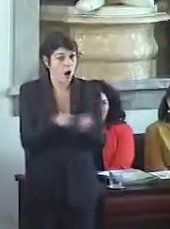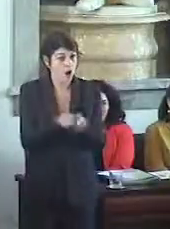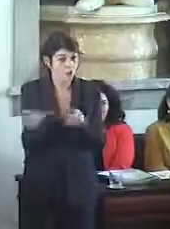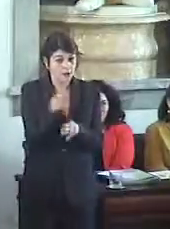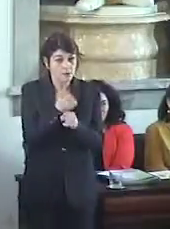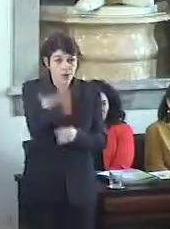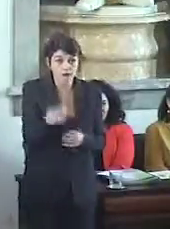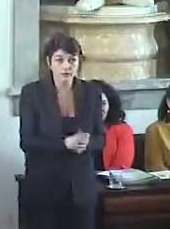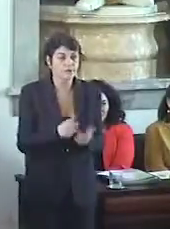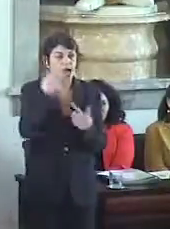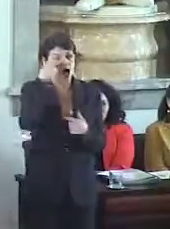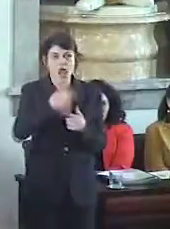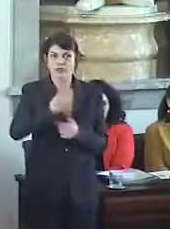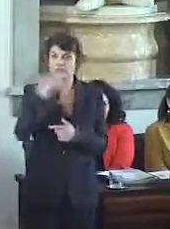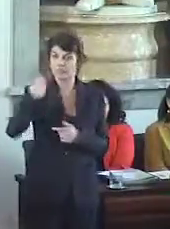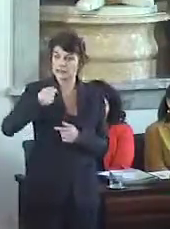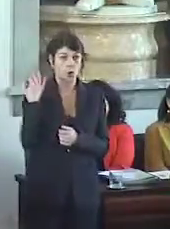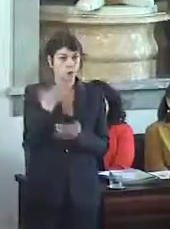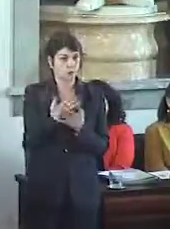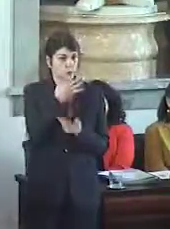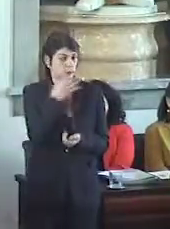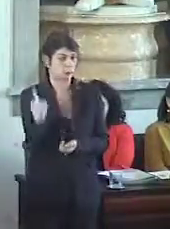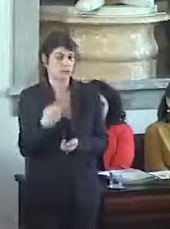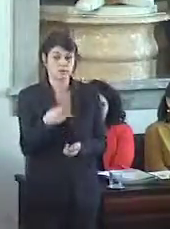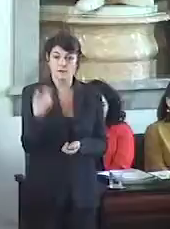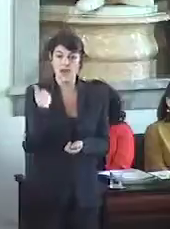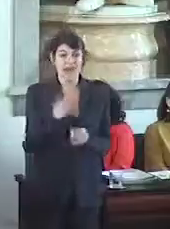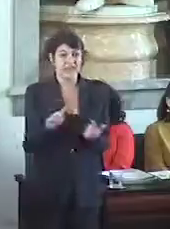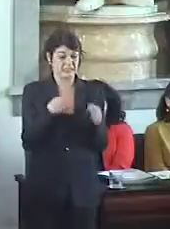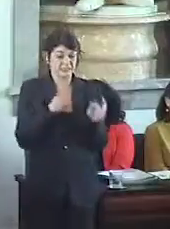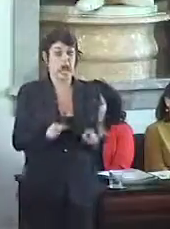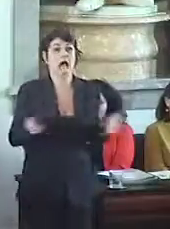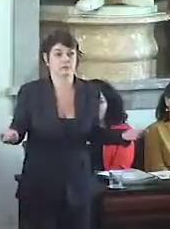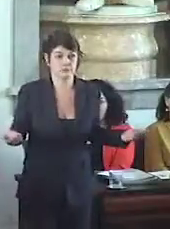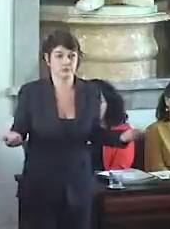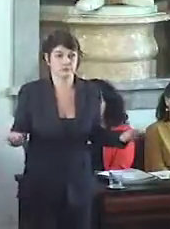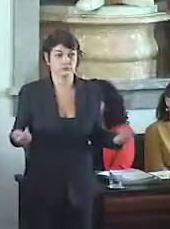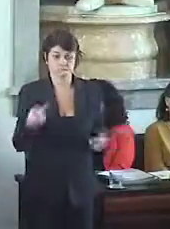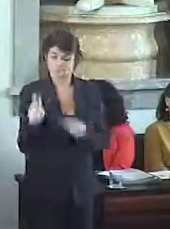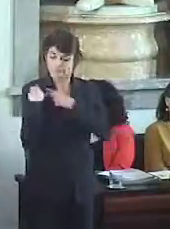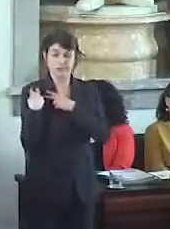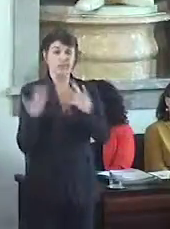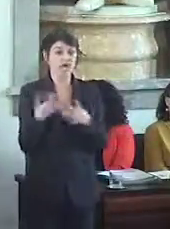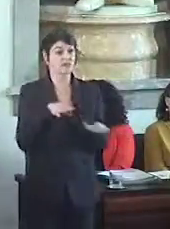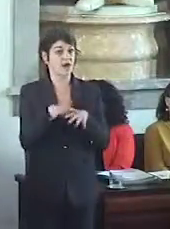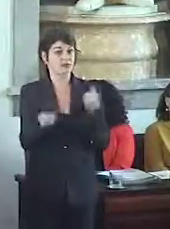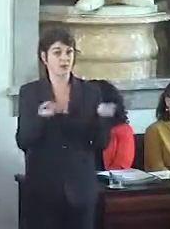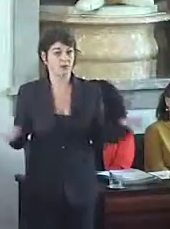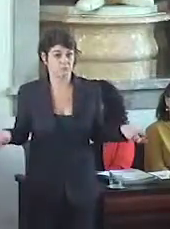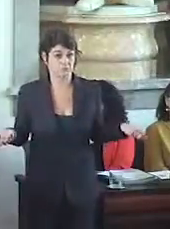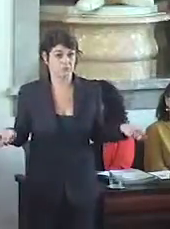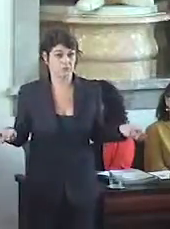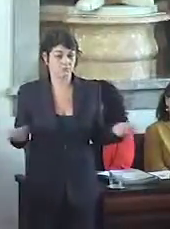heute schon gesagt hat, Landesrat und hatten die Agenten der Verkehrspolitik über. Ich